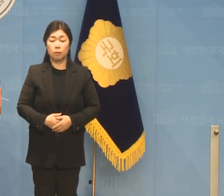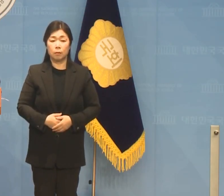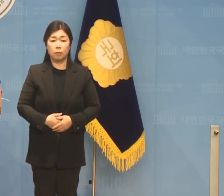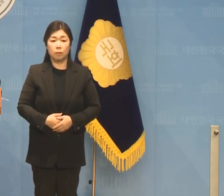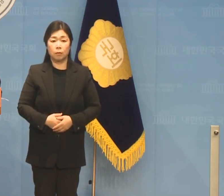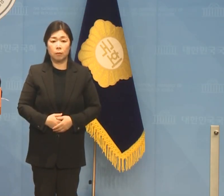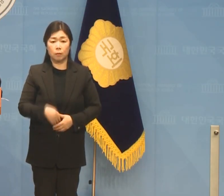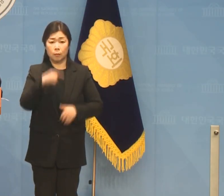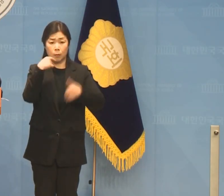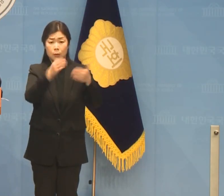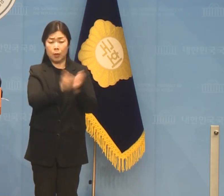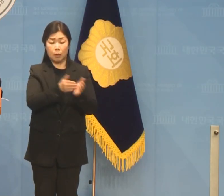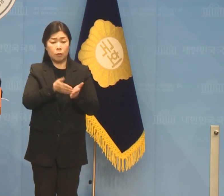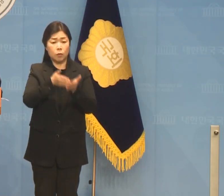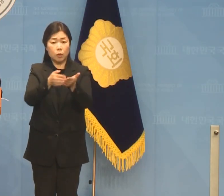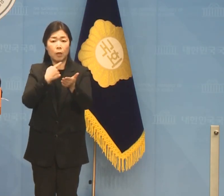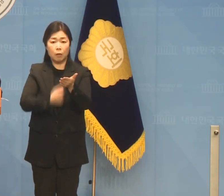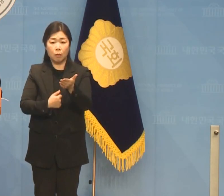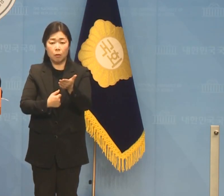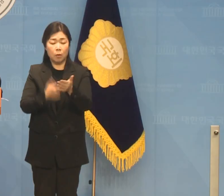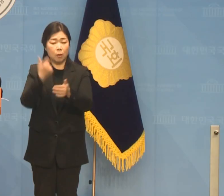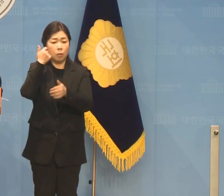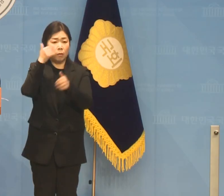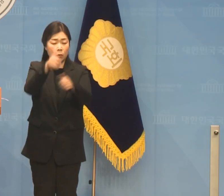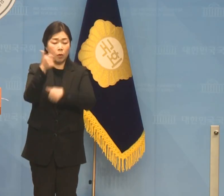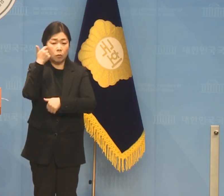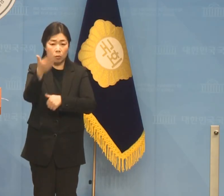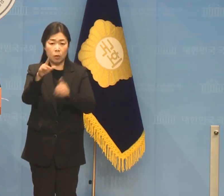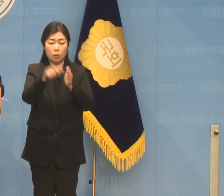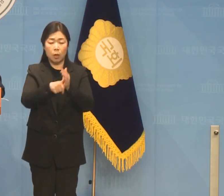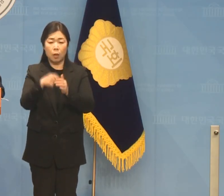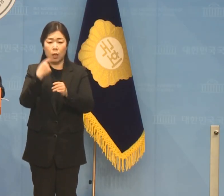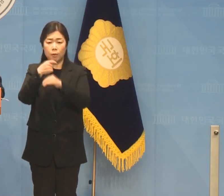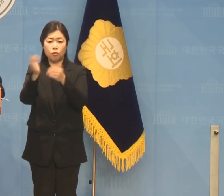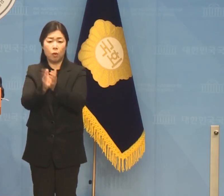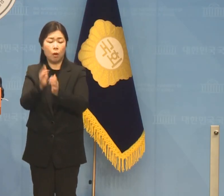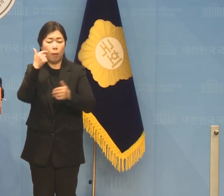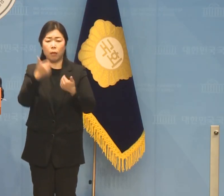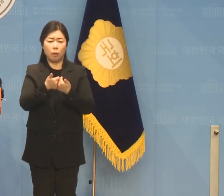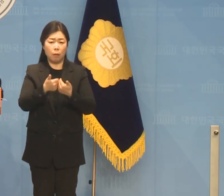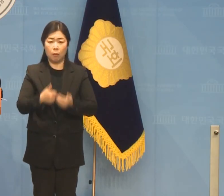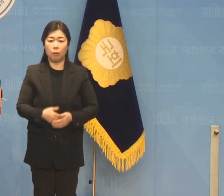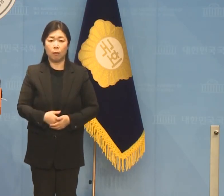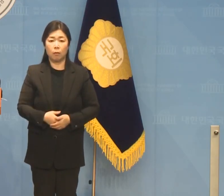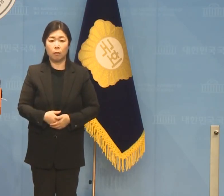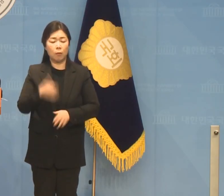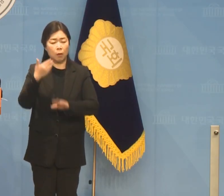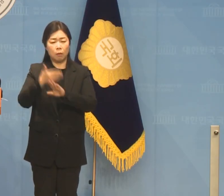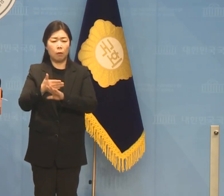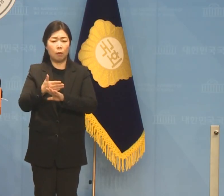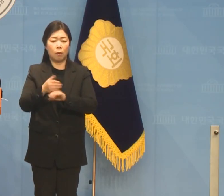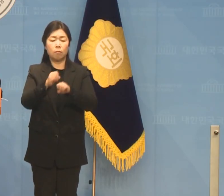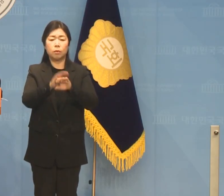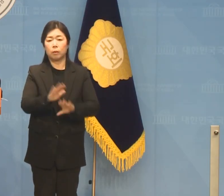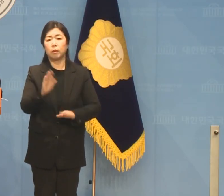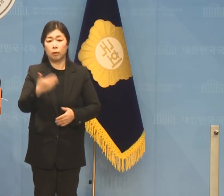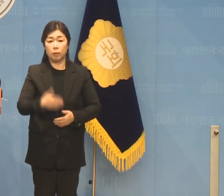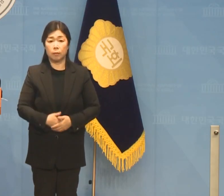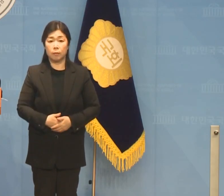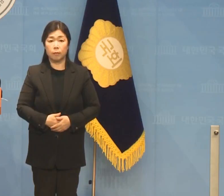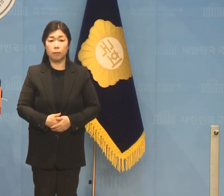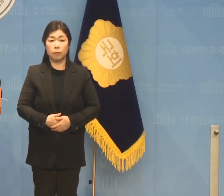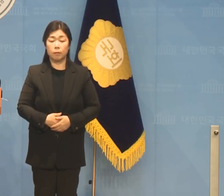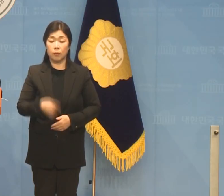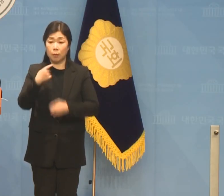청문회는 민주당의 반대로 무산됐습니다. 민주당은 MBC와 한편임을 자인하는